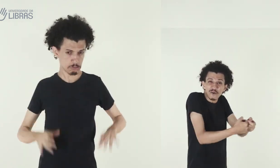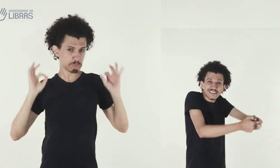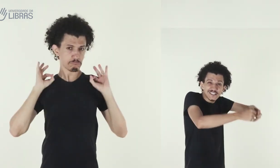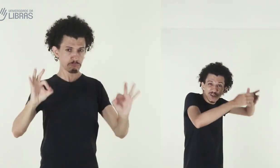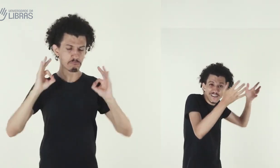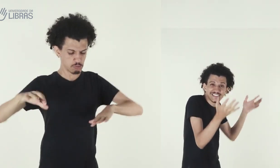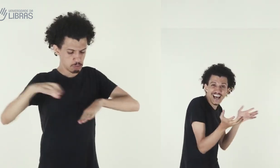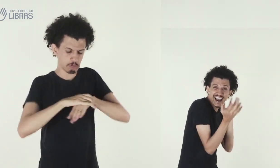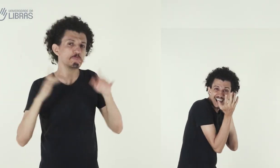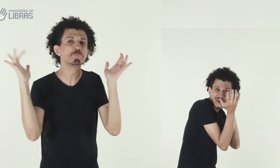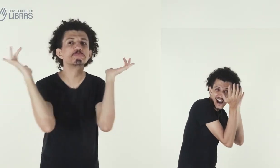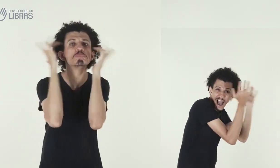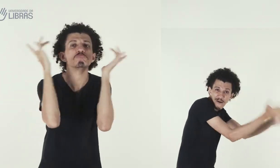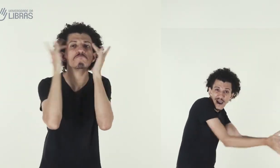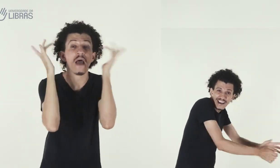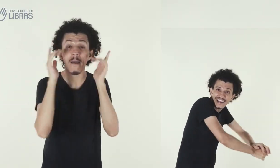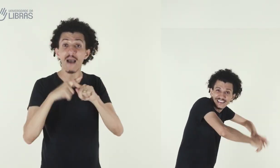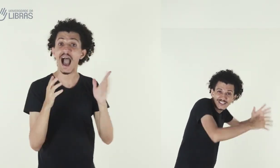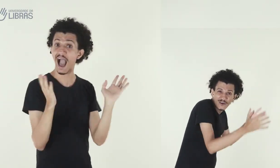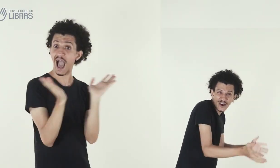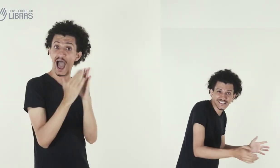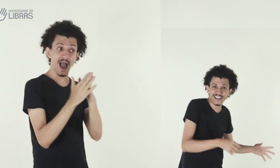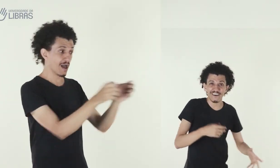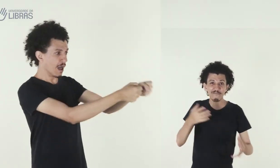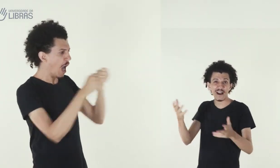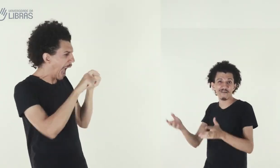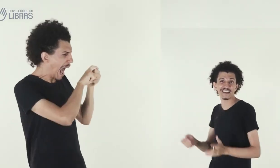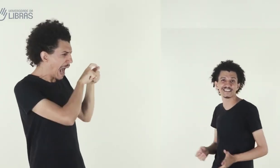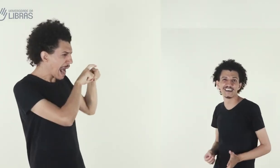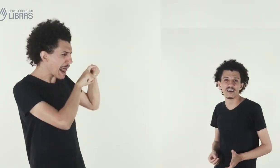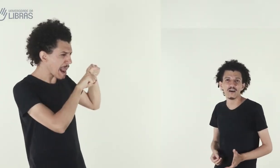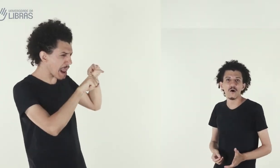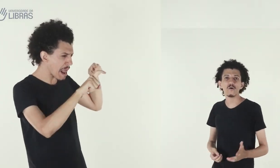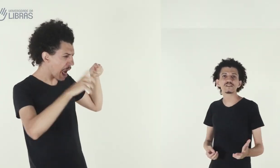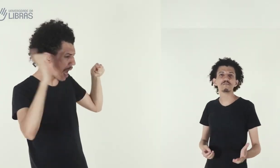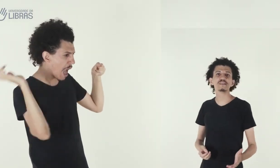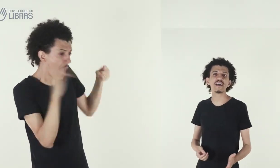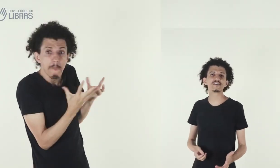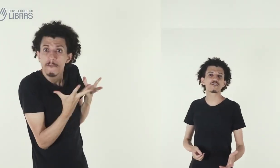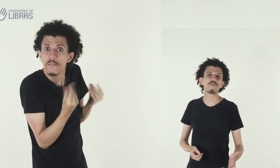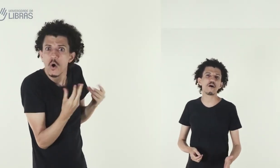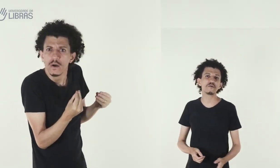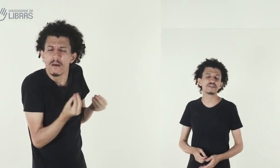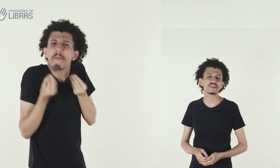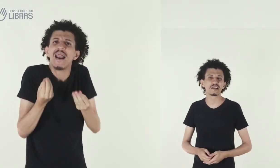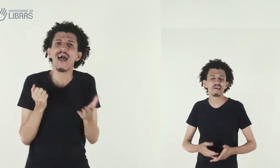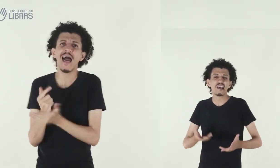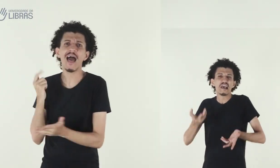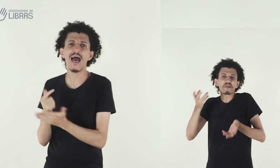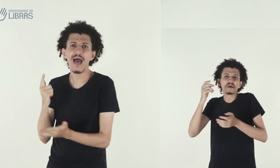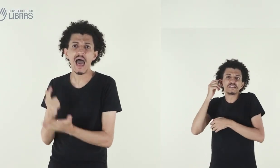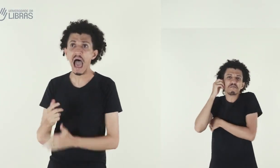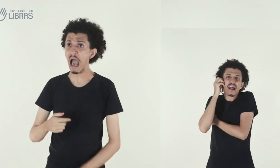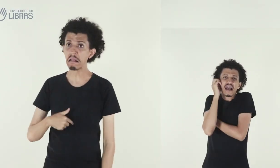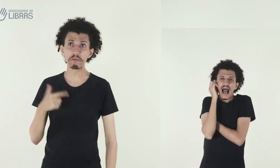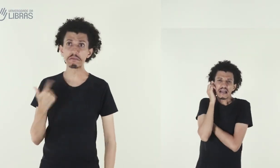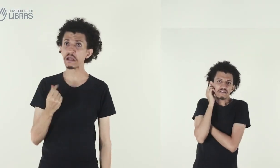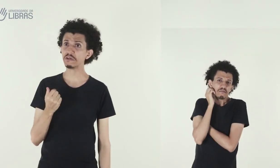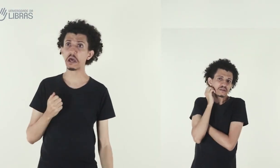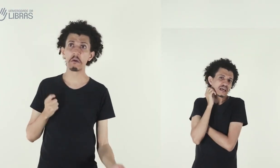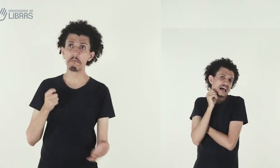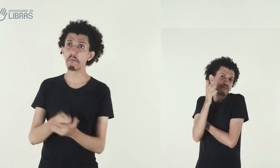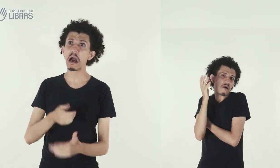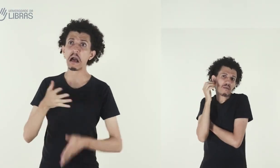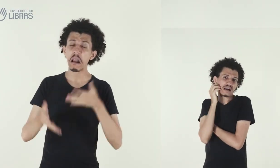com essas coisas todas já lá no armário, que é tanto de coisa, ainda vai e pega mais. Ou simplesmente se conformam dizendo, eu estou